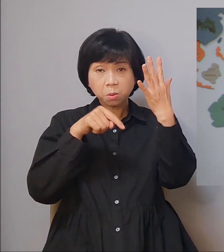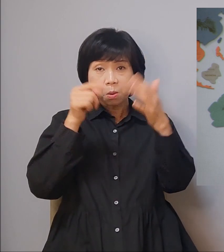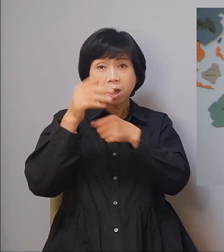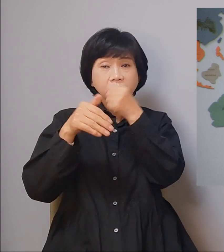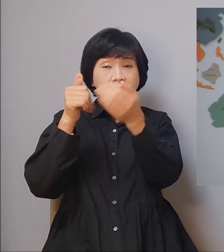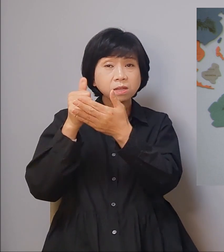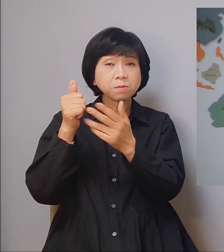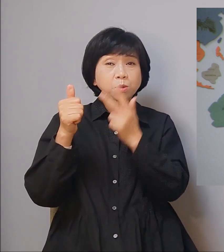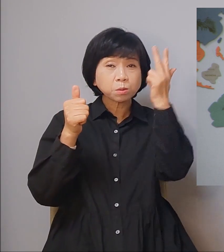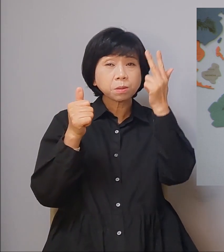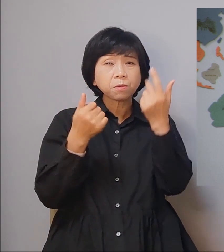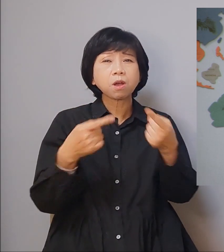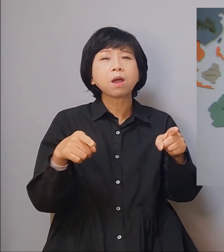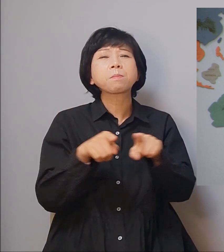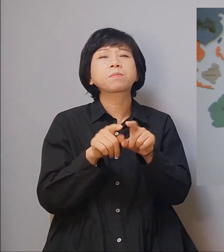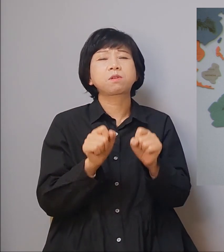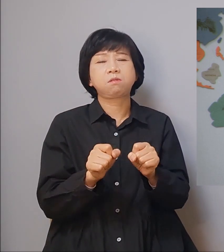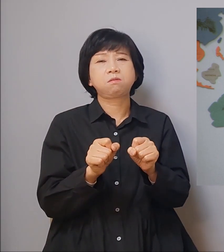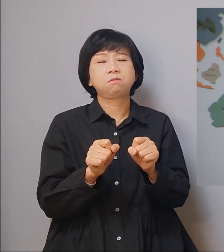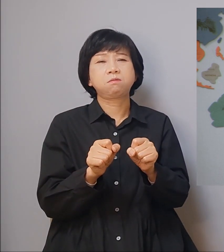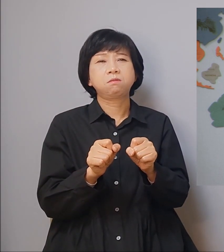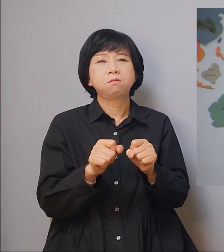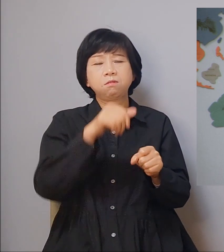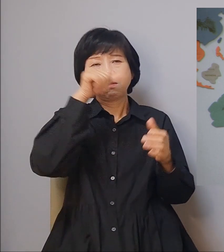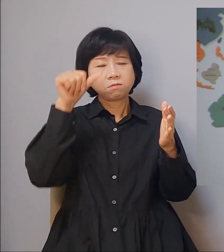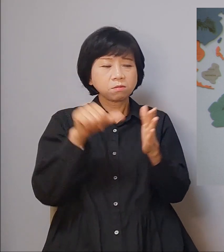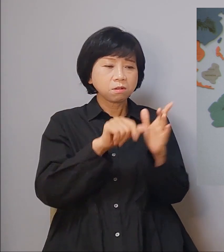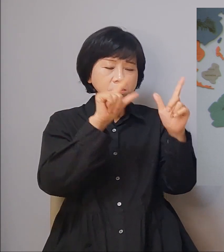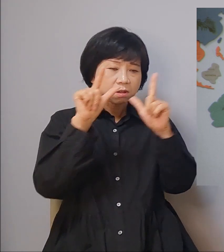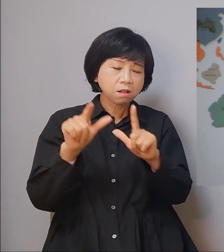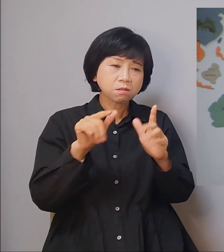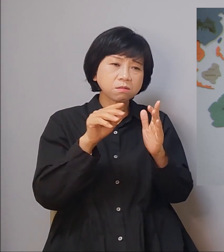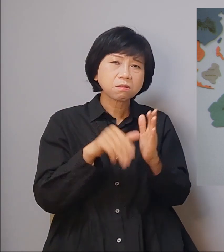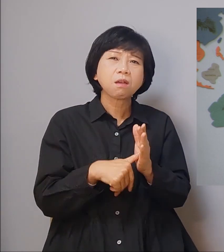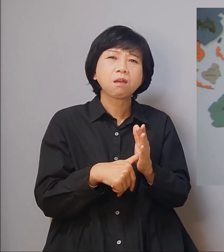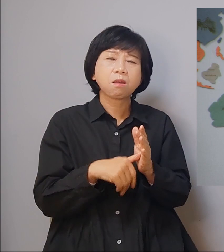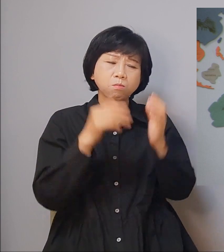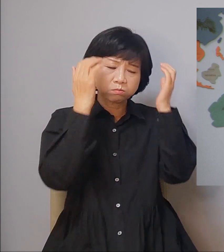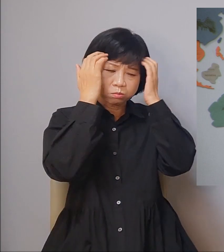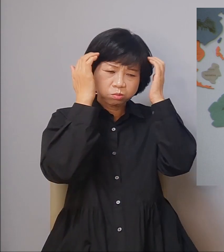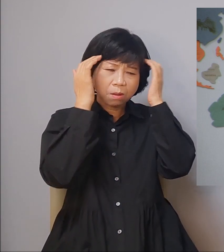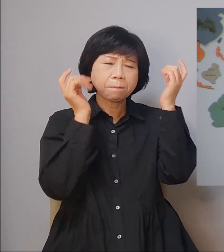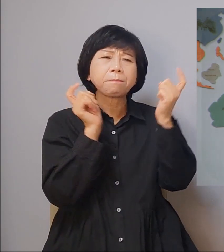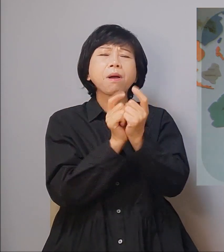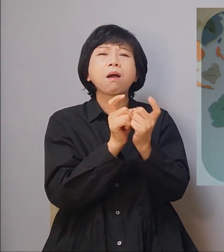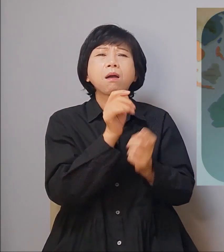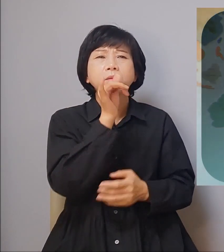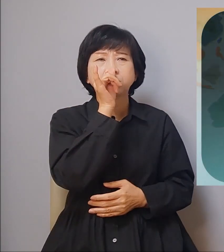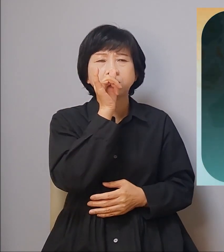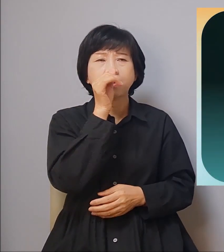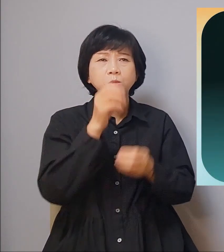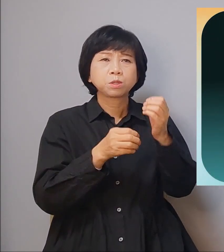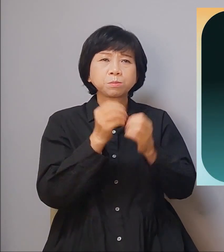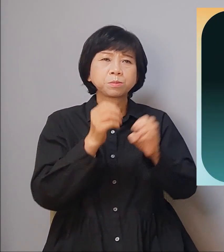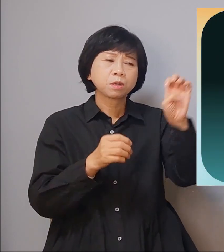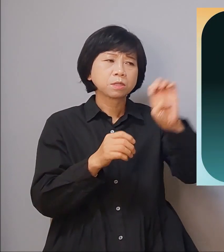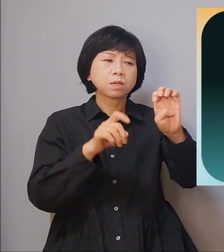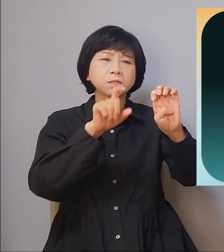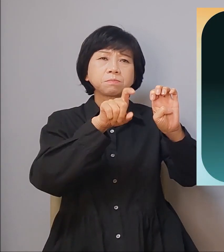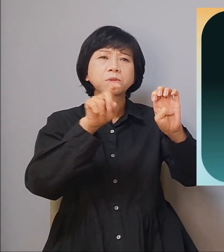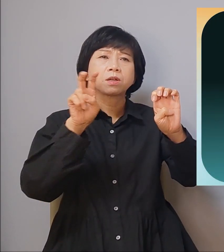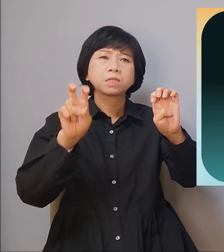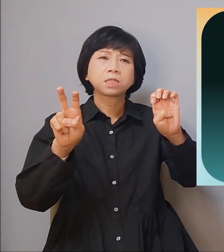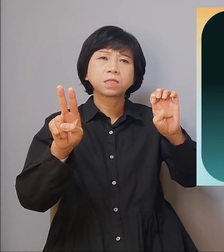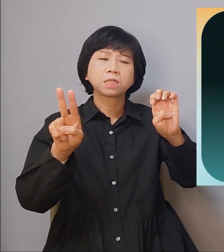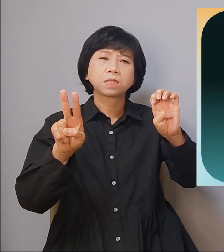줄 믿습니다. 때론 인생을 살다 보니 기가 막힐 웅덩이와 수렁을 만나기도 합니다. 시편 40편 2절